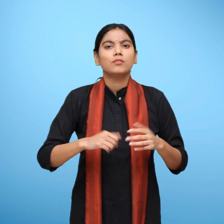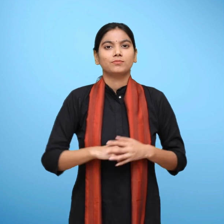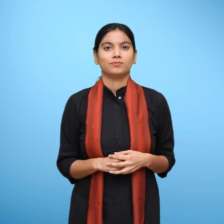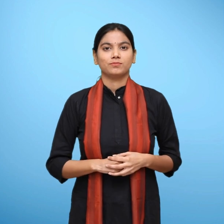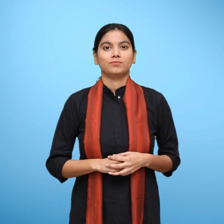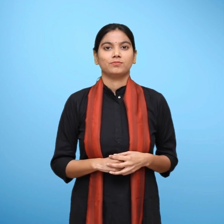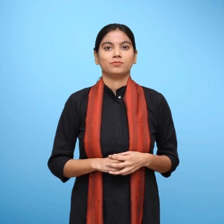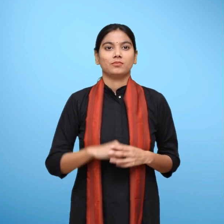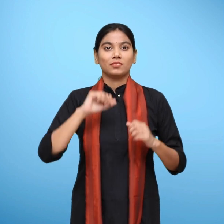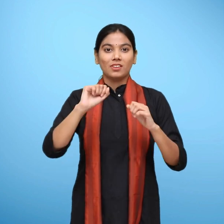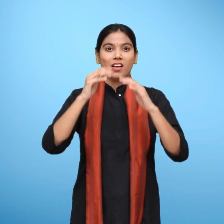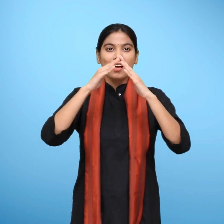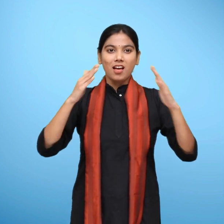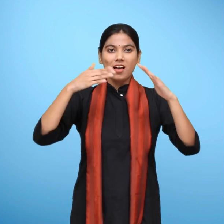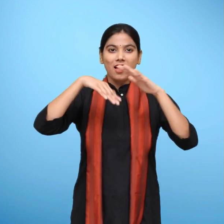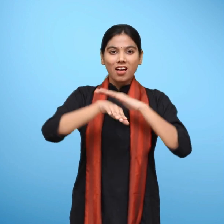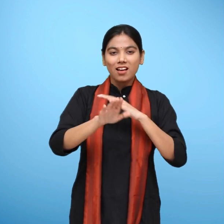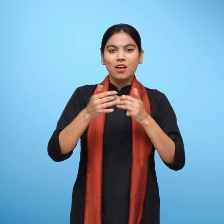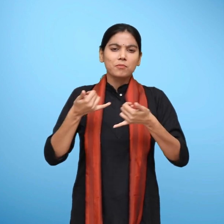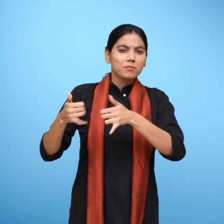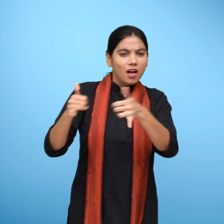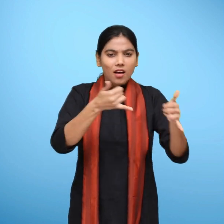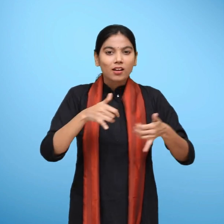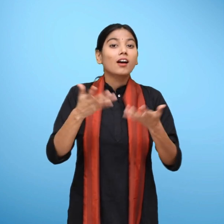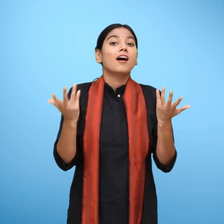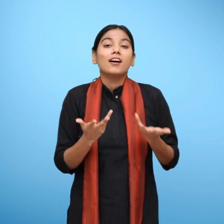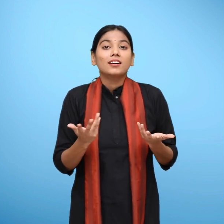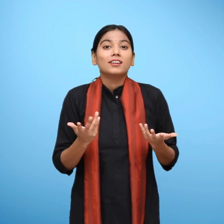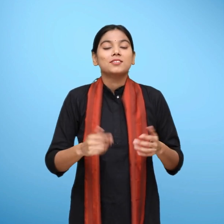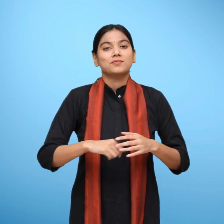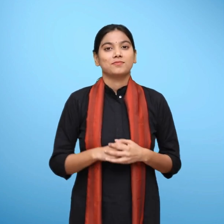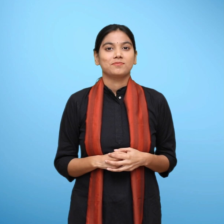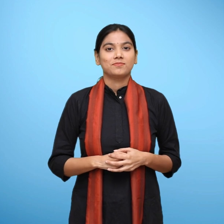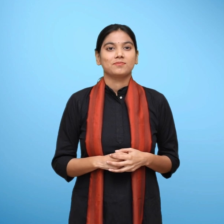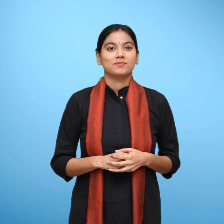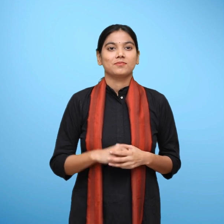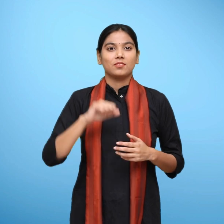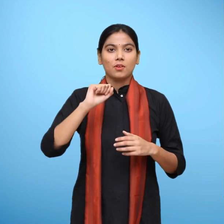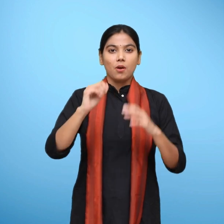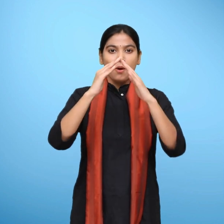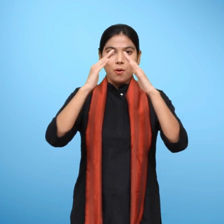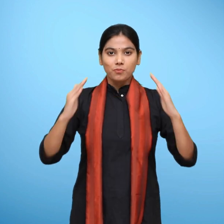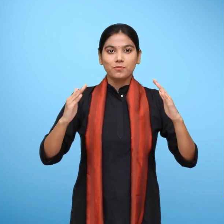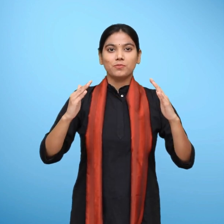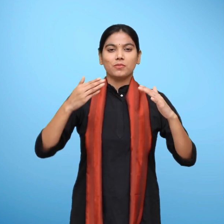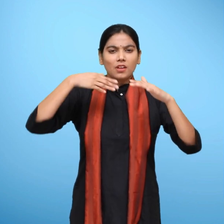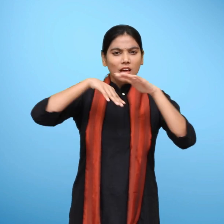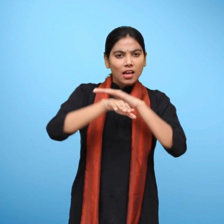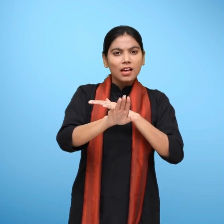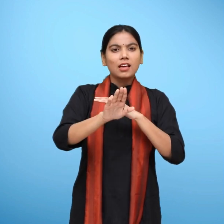हैं आप घर में कौन-कौन से खेल खेलते हैं आप घर के किन कामों को करने में